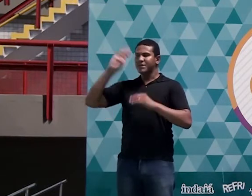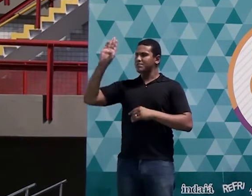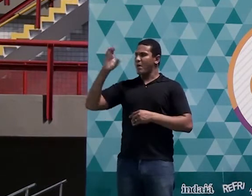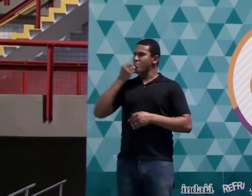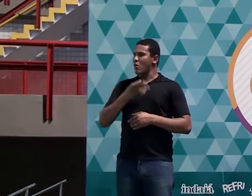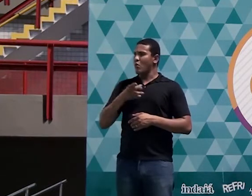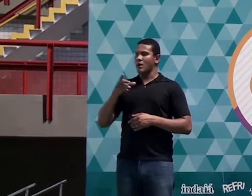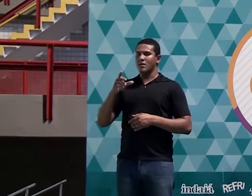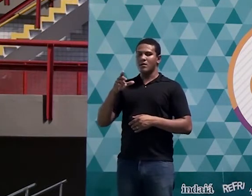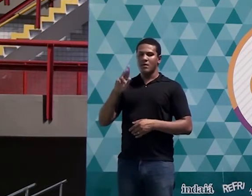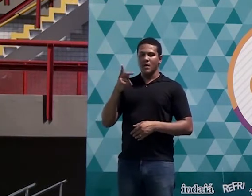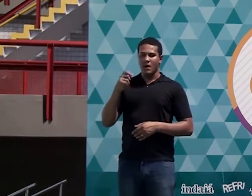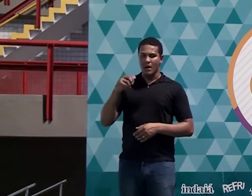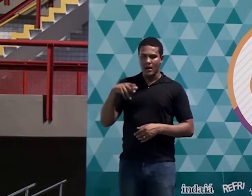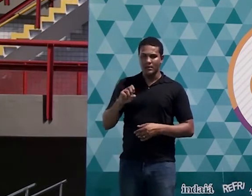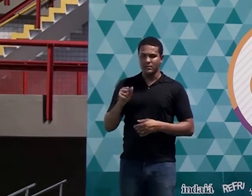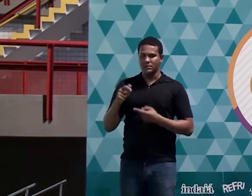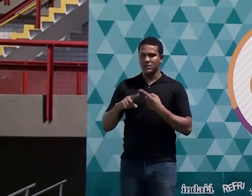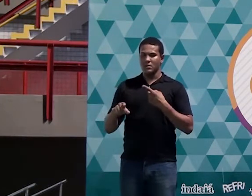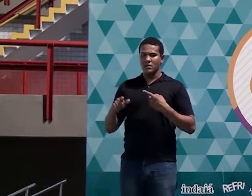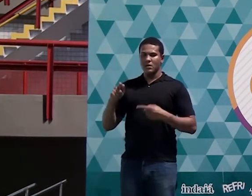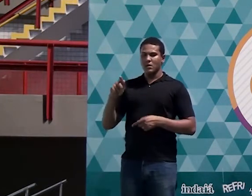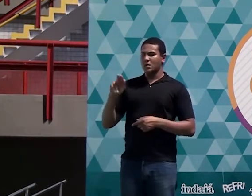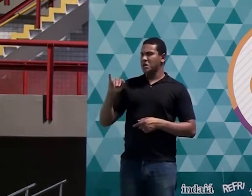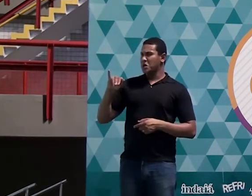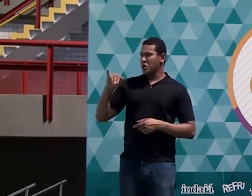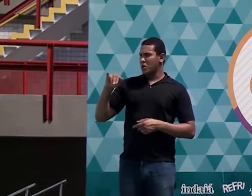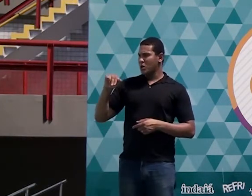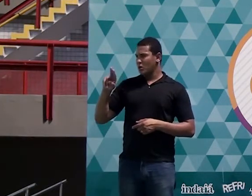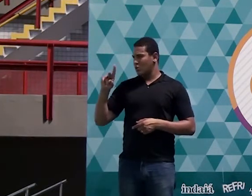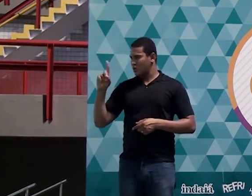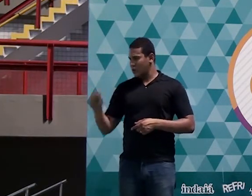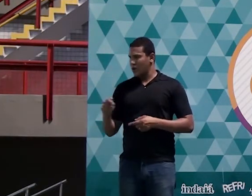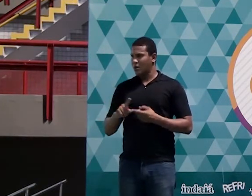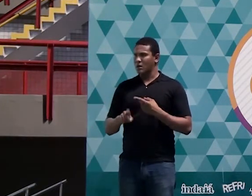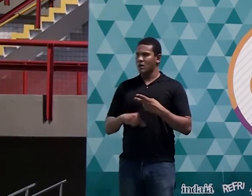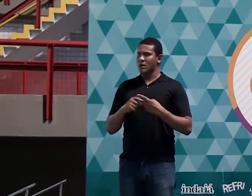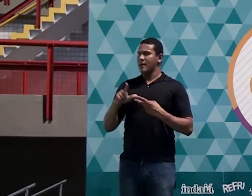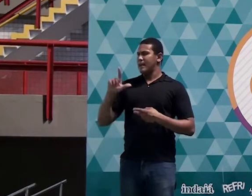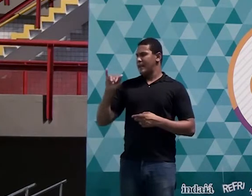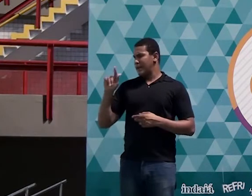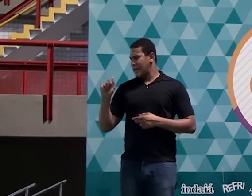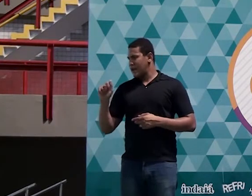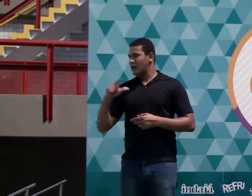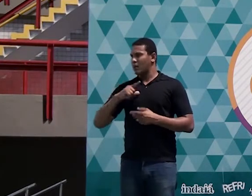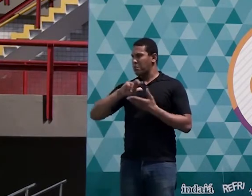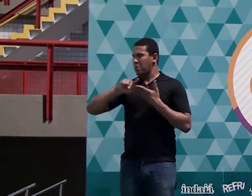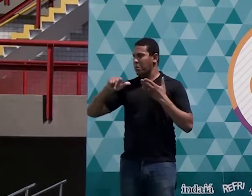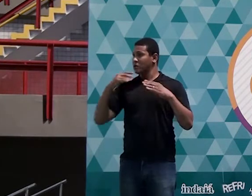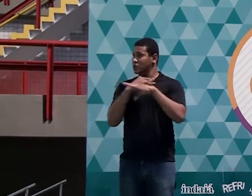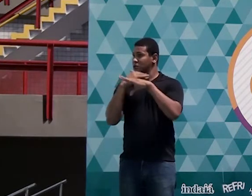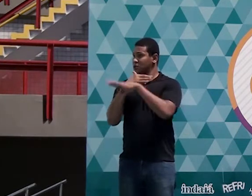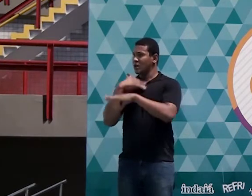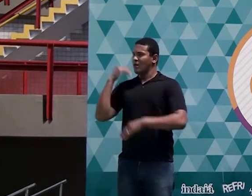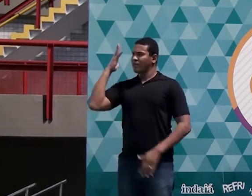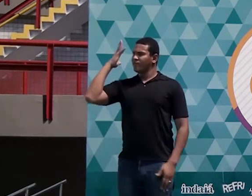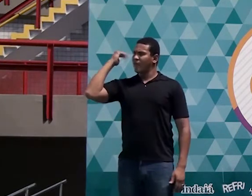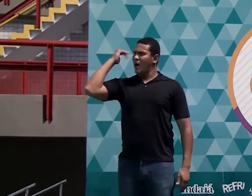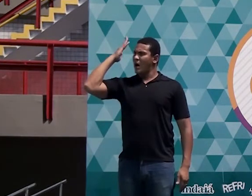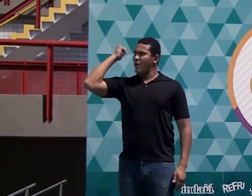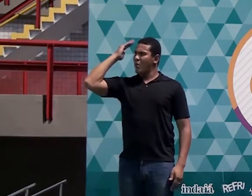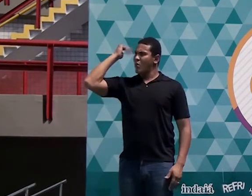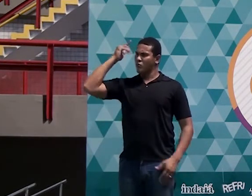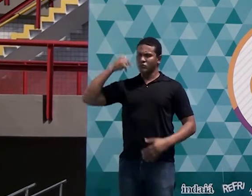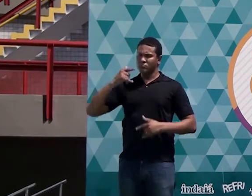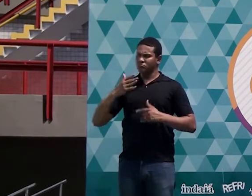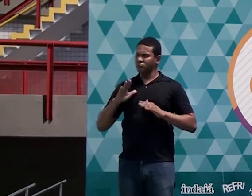guilda, liga. Tem tudo isso aí nessa apostila, esses conceitos. Tinham cidades que eram tão famosas pelo que